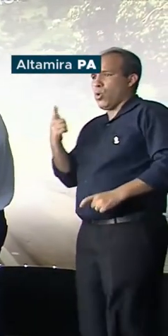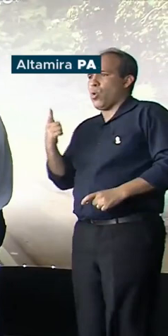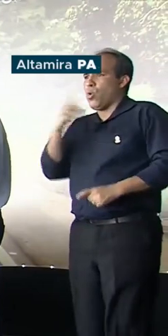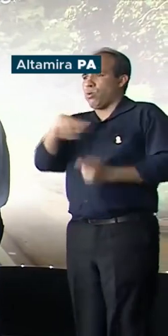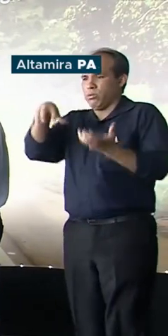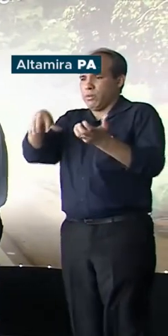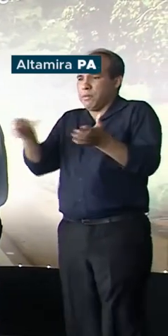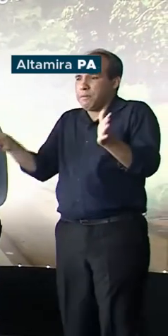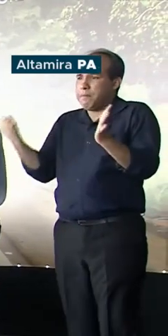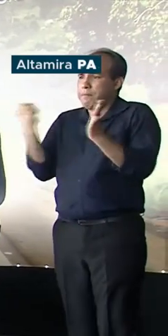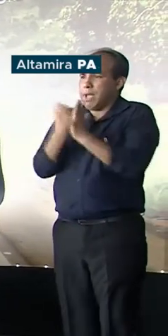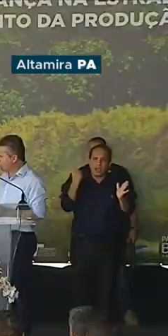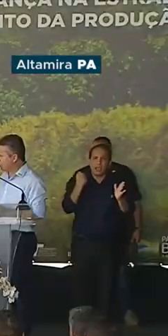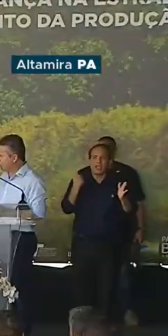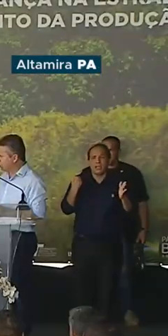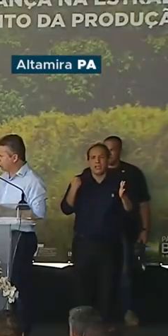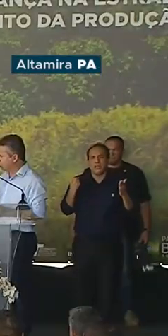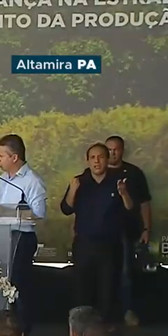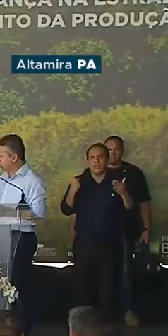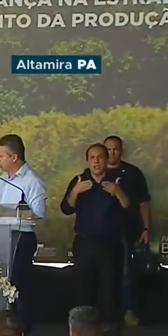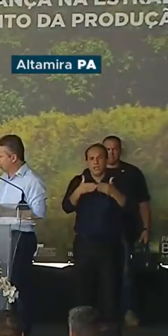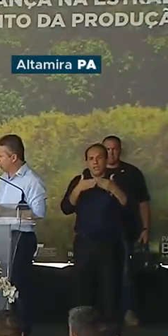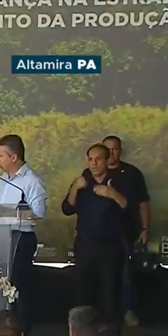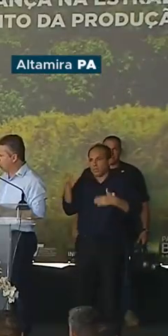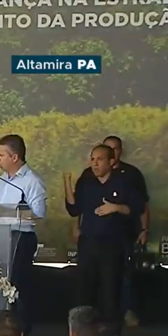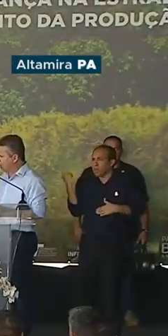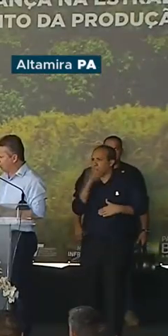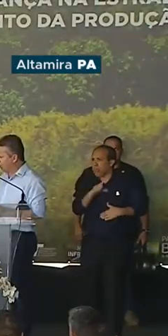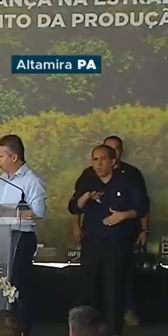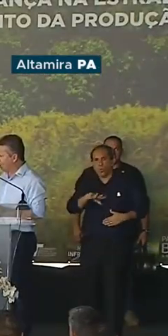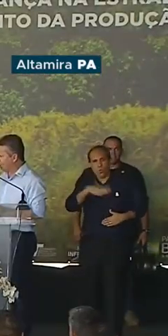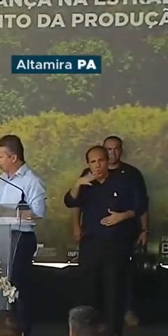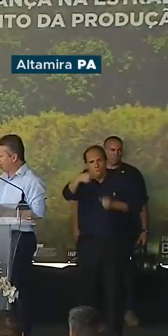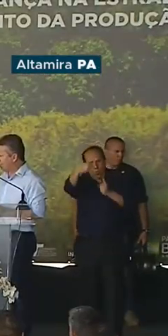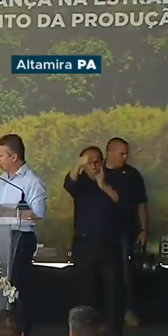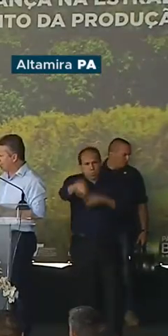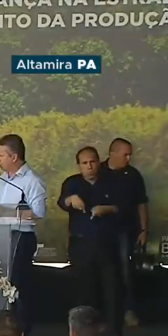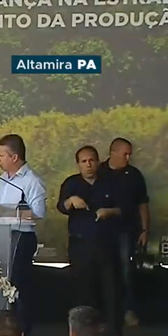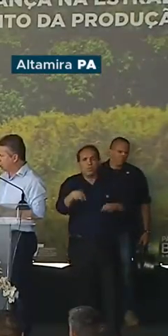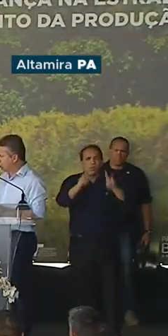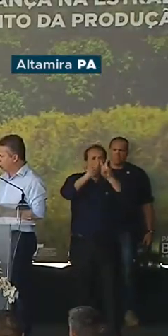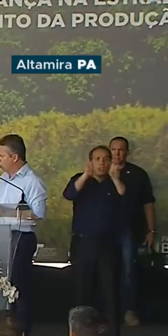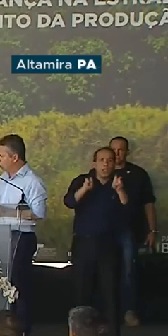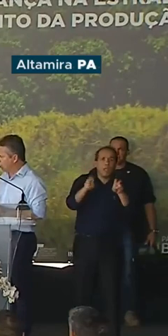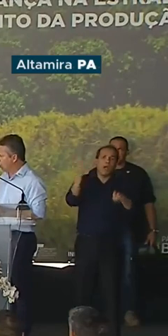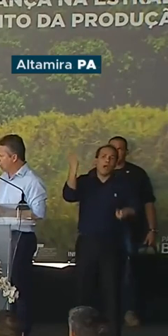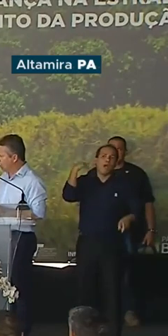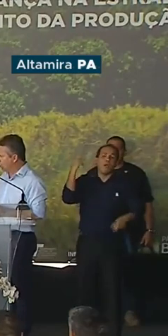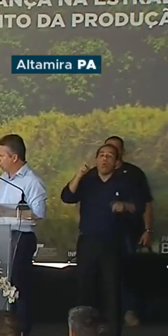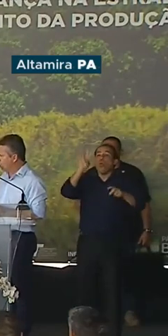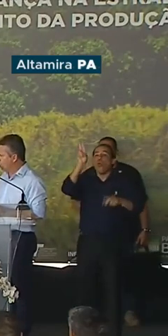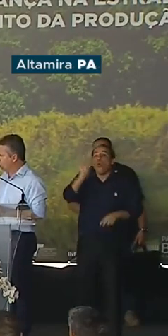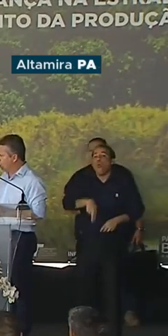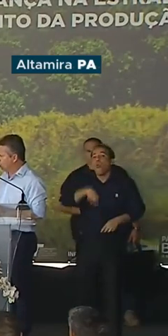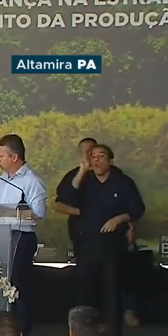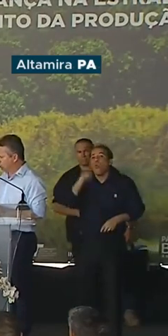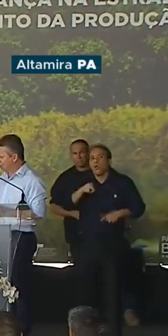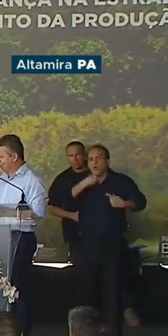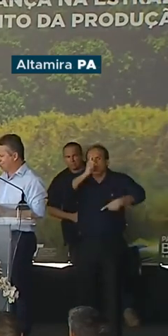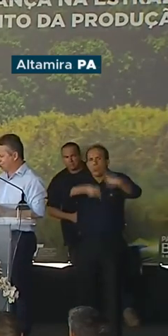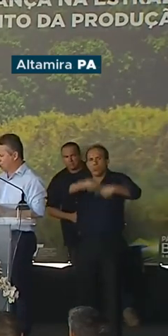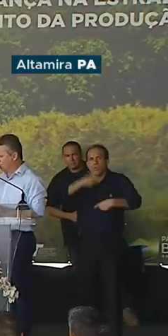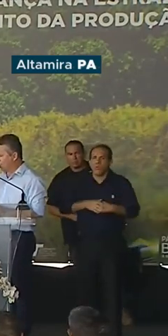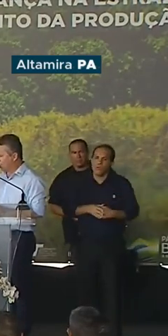do licenciamento. A coragem que o senhor tem demonstrado para enfrentar temas que nunca outrora o foram, eu